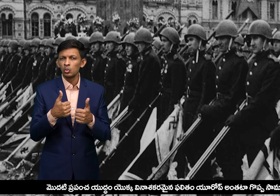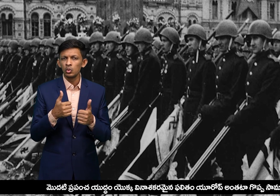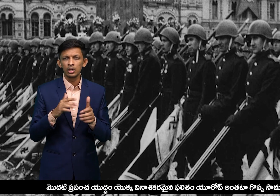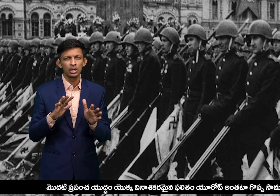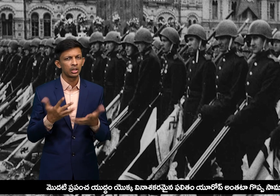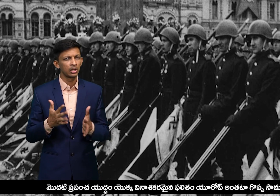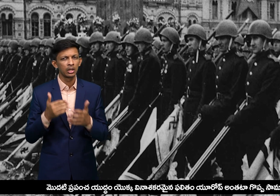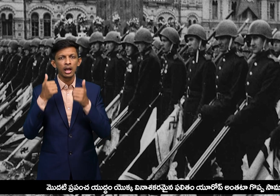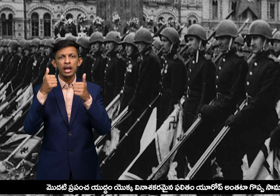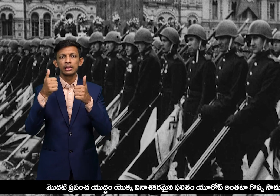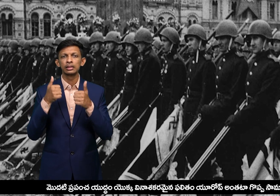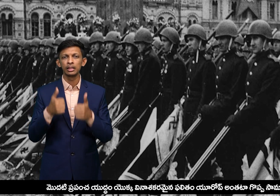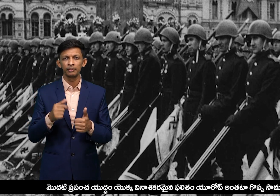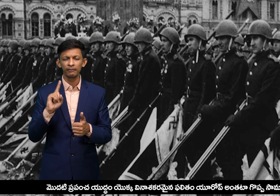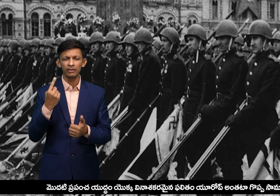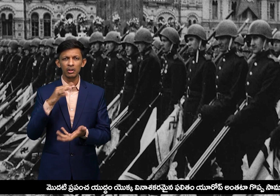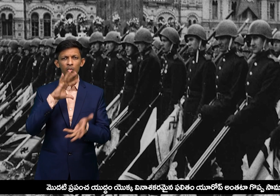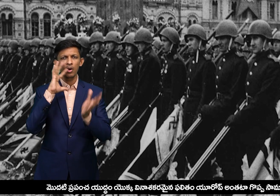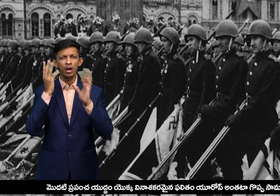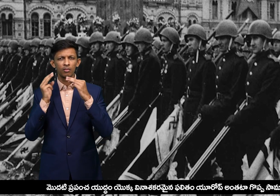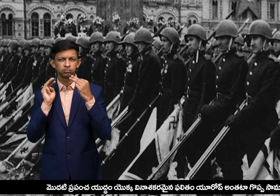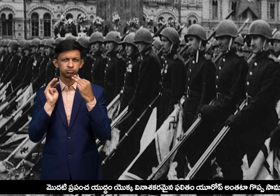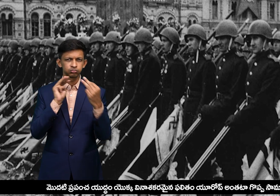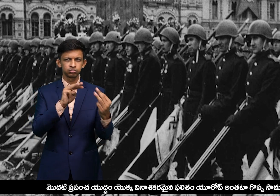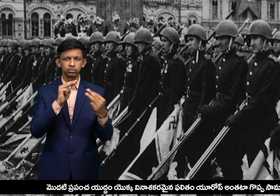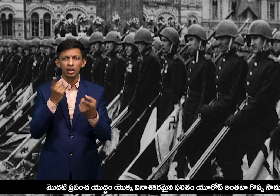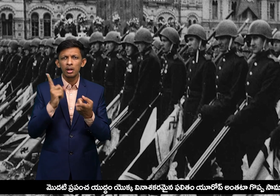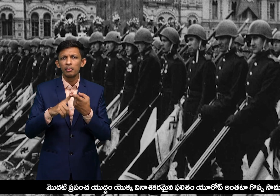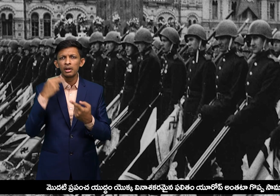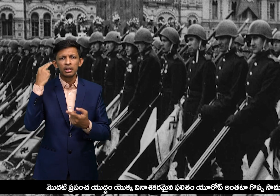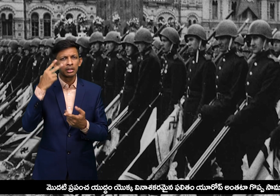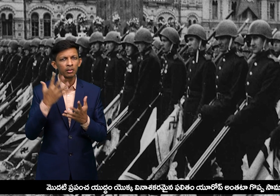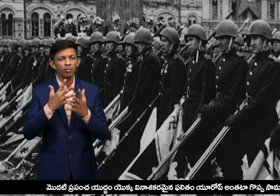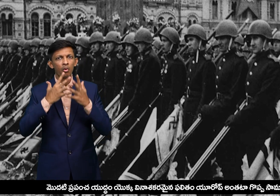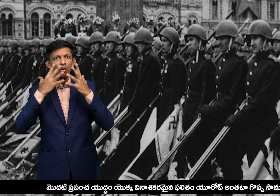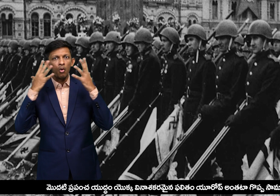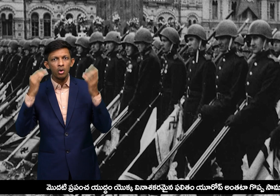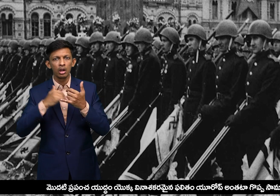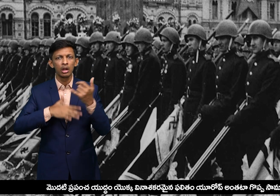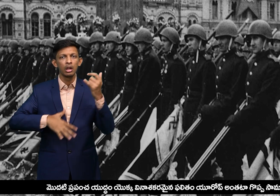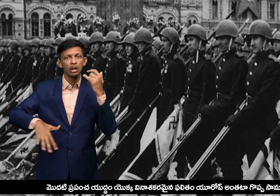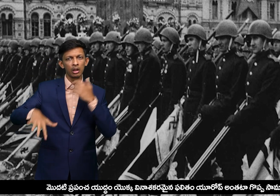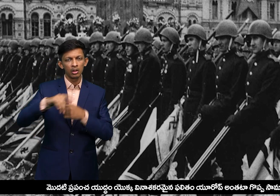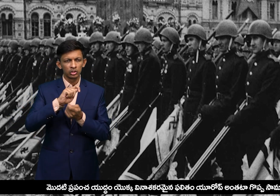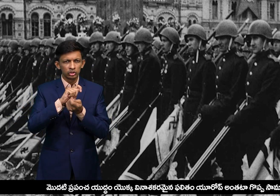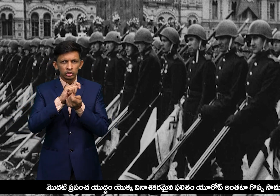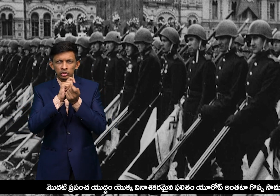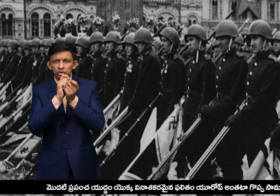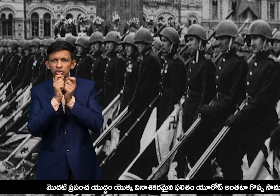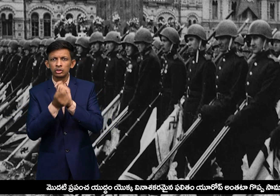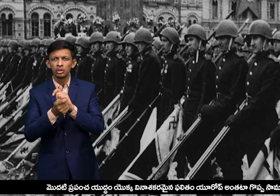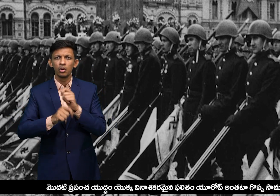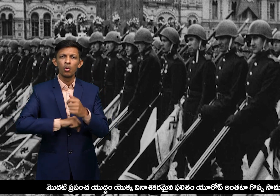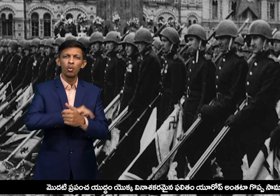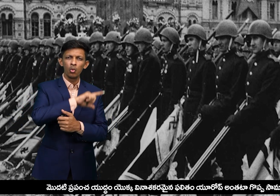మొదటి ప్రపంచ యుద్ధం యొక్క వినాశకరమైన ఫలితం యూరప్ అంతటా గొప్ప సామాజిక మార్పులకు కారణమైంది.